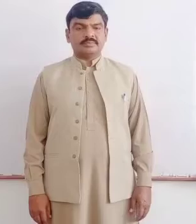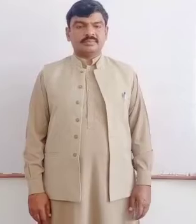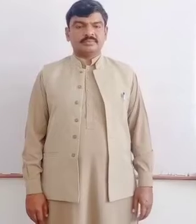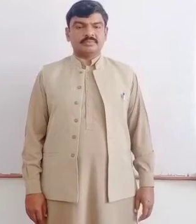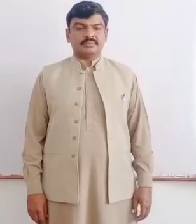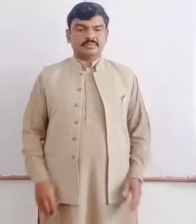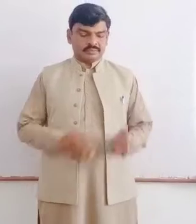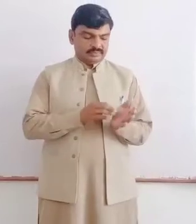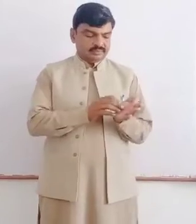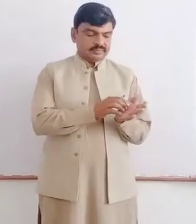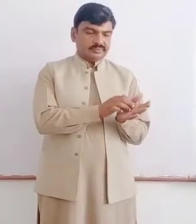रींगना,